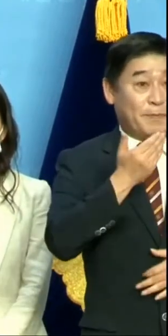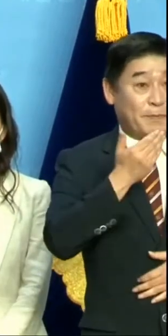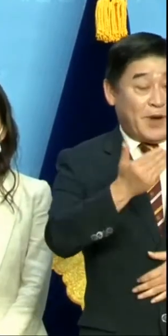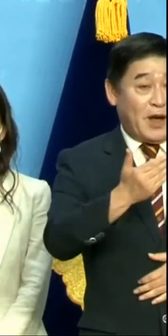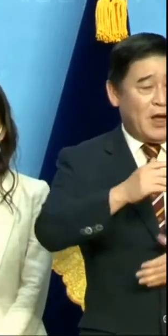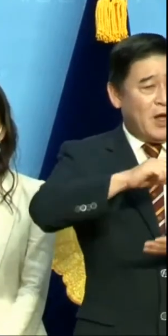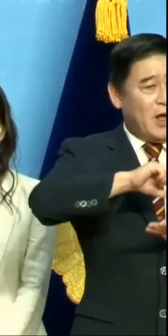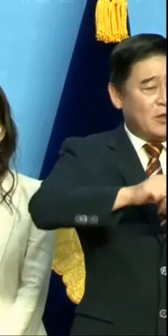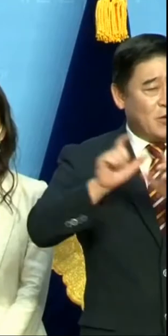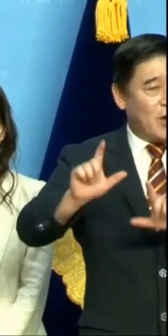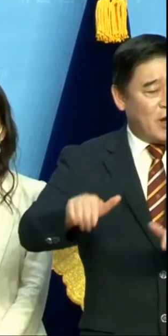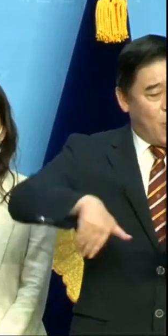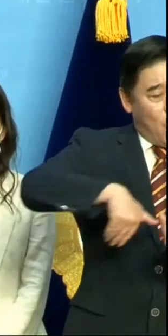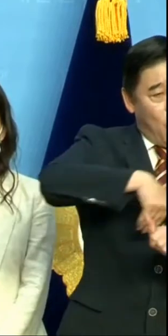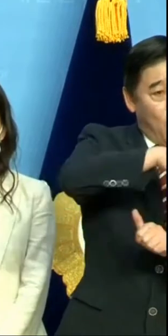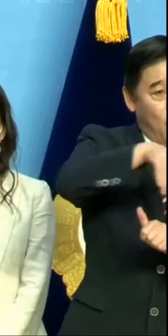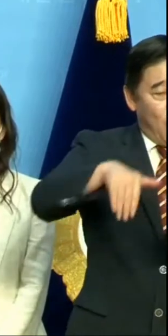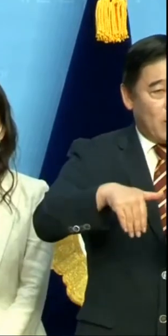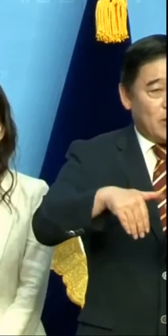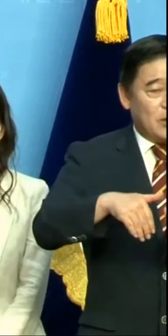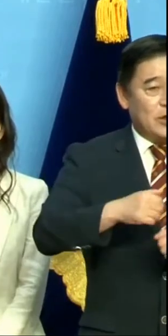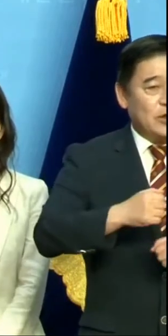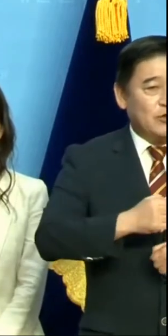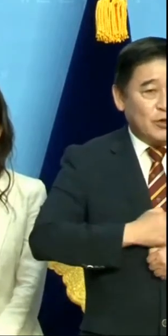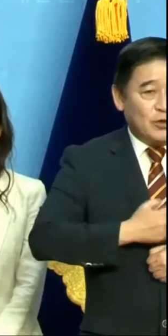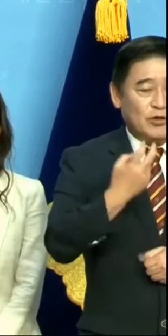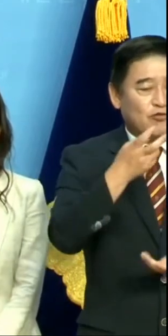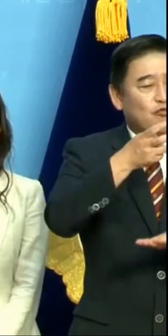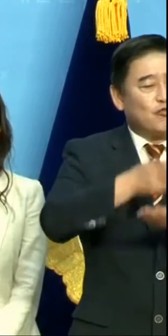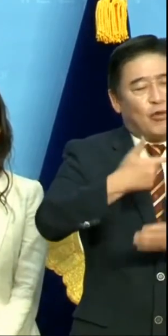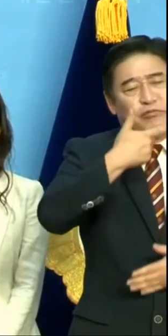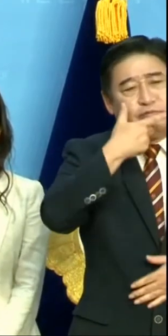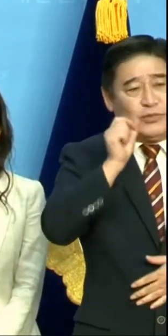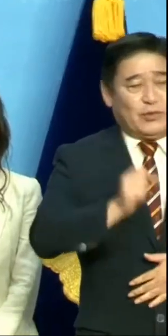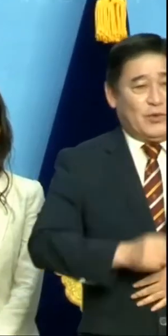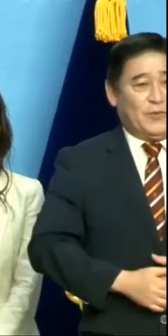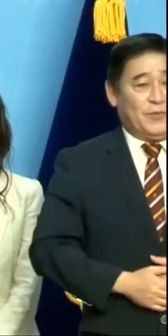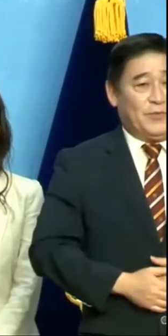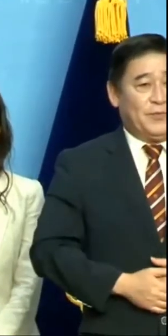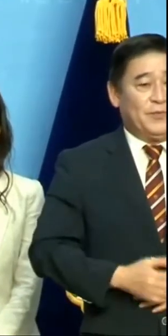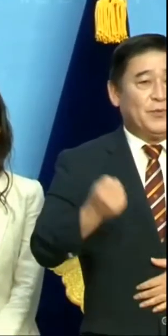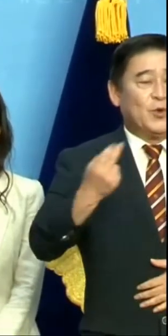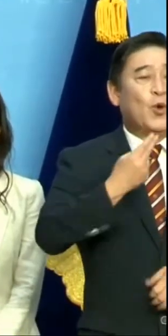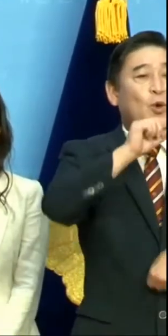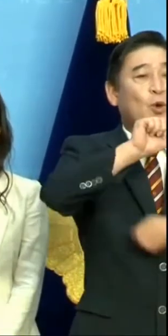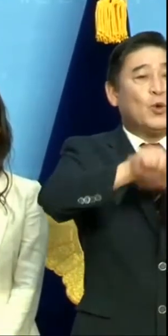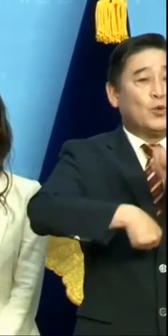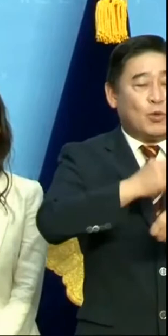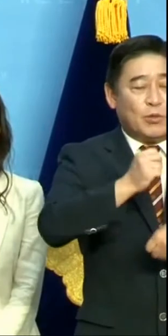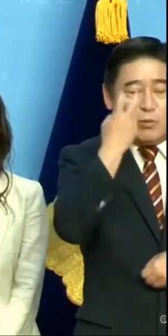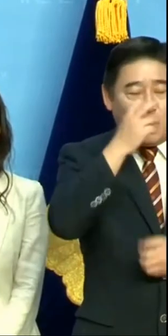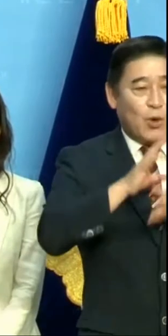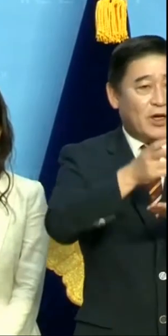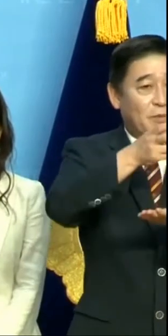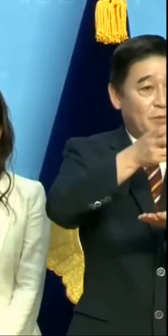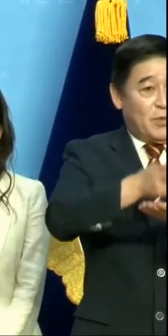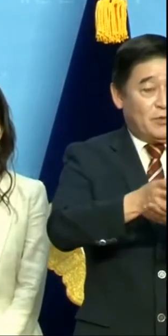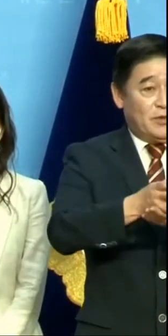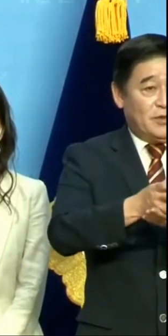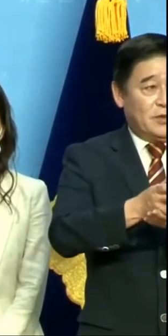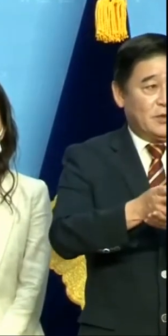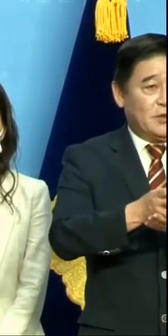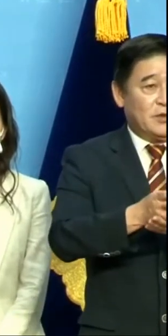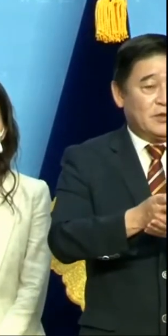적정한 서식 환경 등 준수해야 할 귀 정은 미흡합니다 또한 야생동물 보험이 관리에 관한 법률은